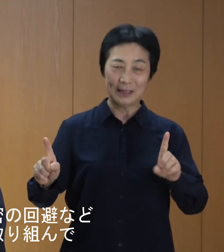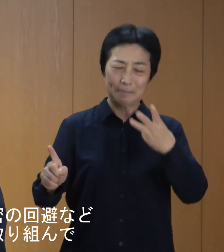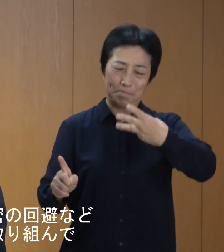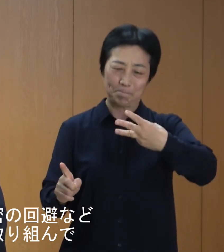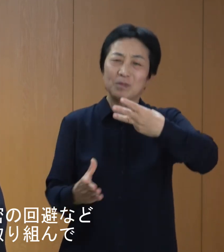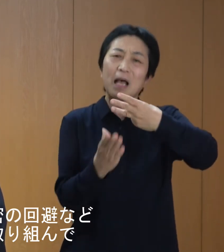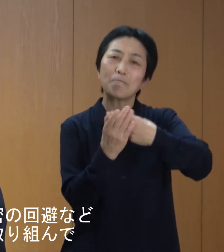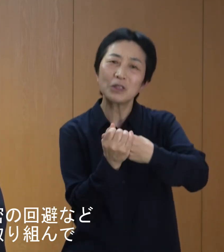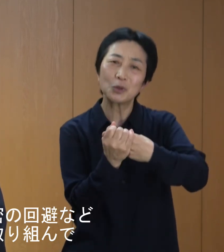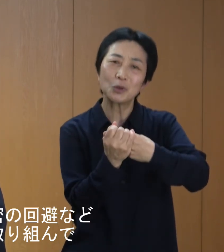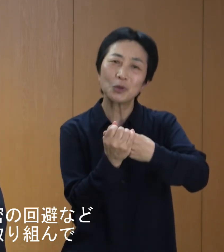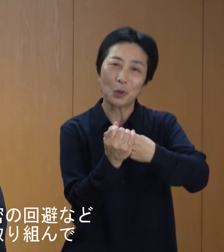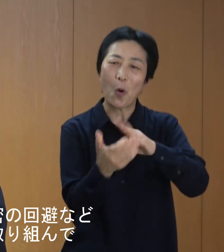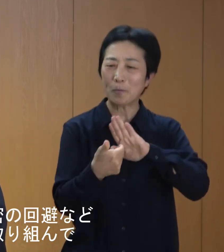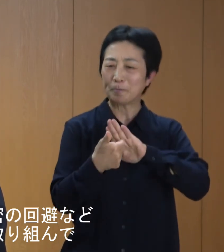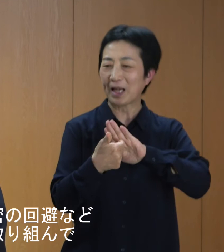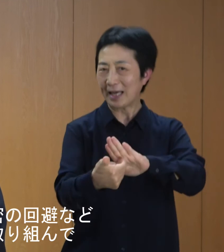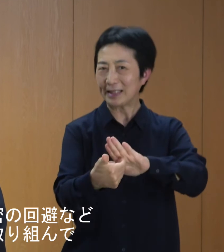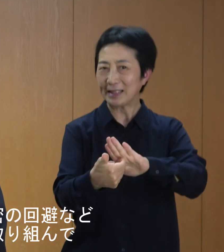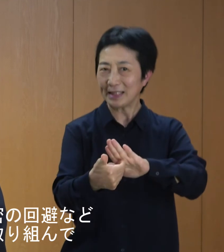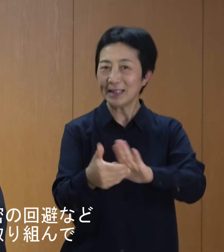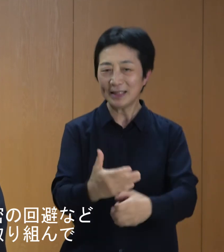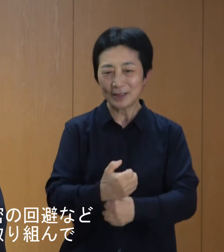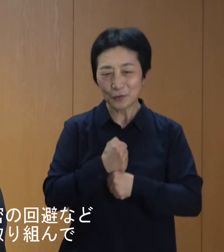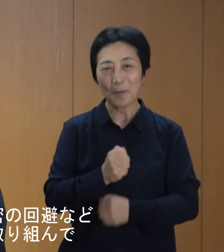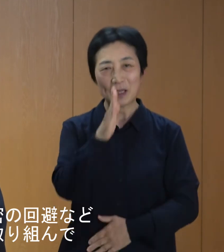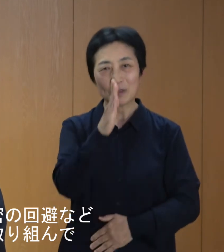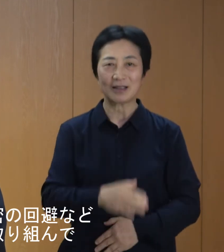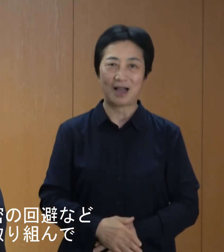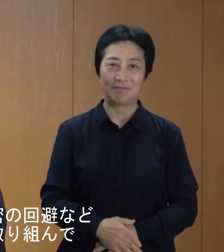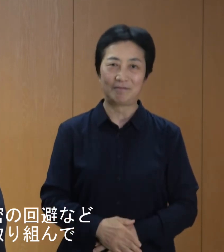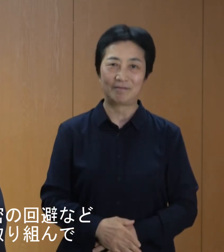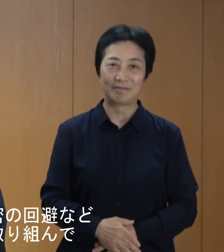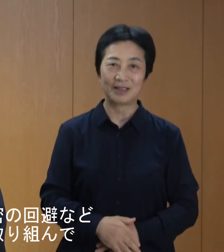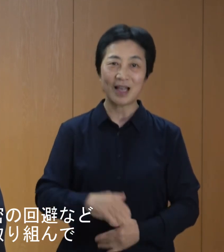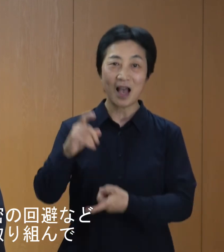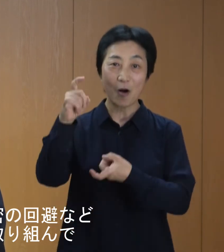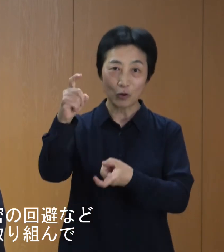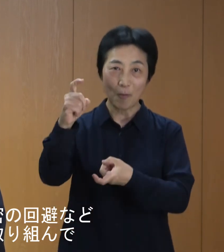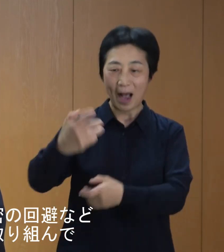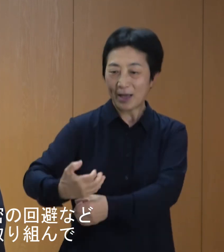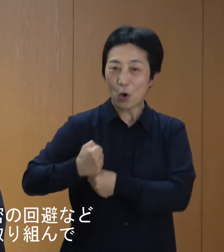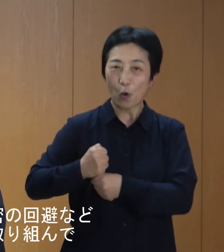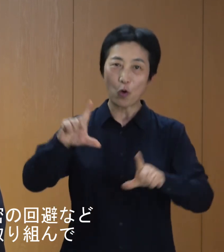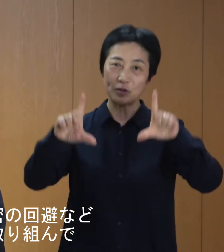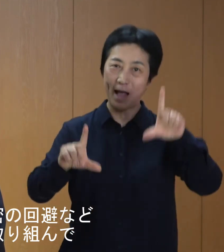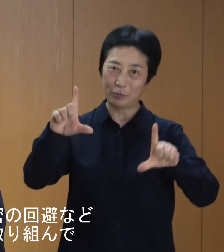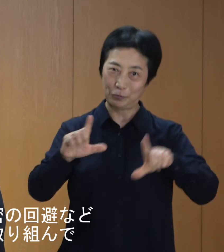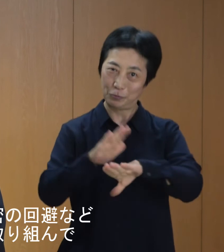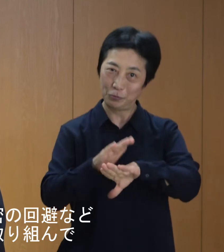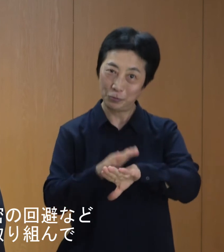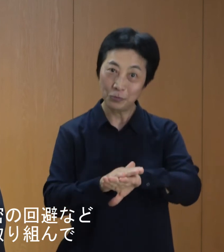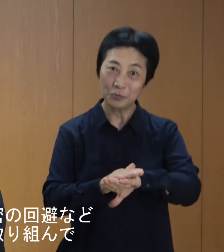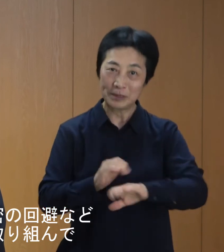の3密の回避に努めてください。そのために兵庫スタイルに取り組んでください。特に近距